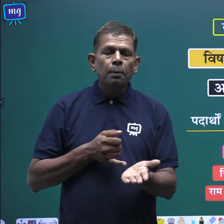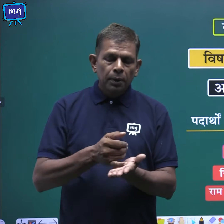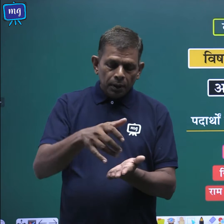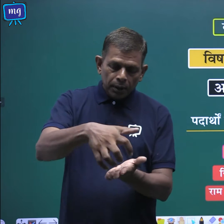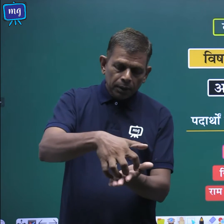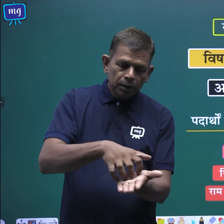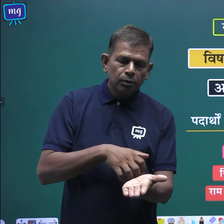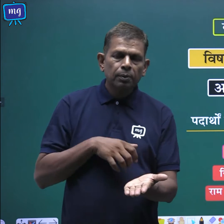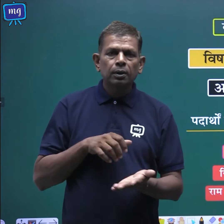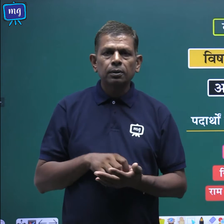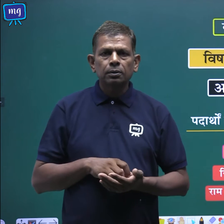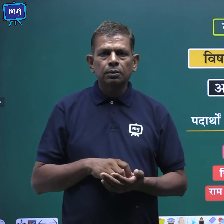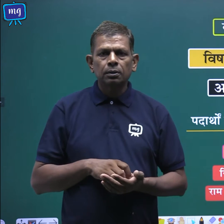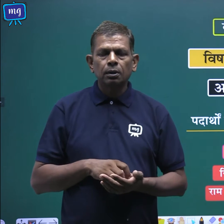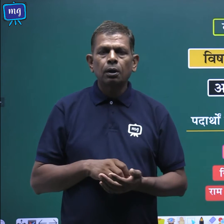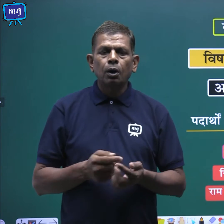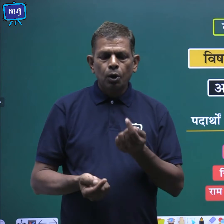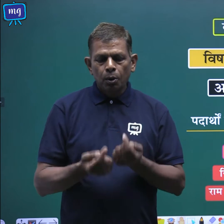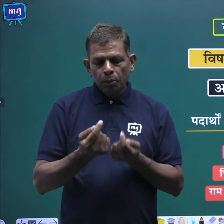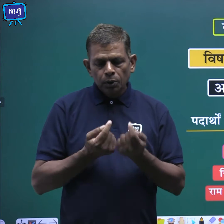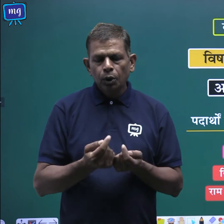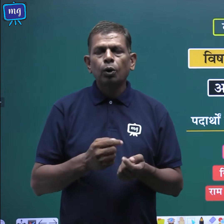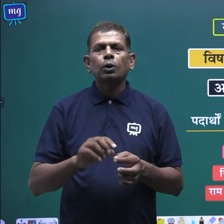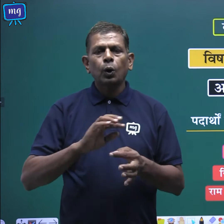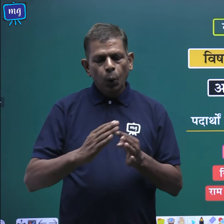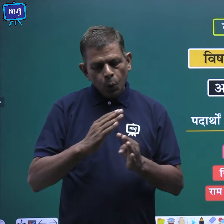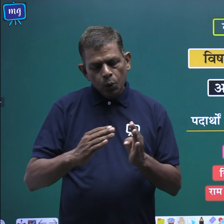में फसलों से भूसे को